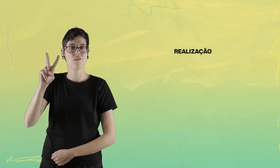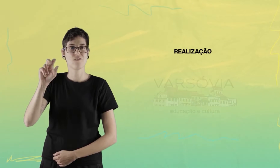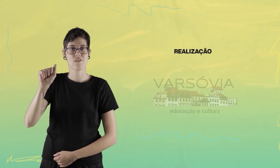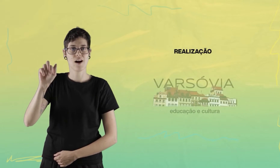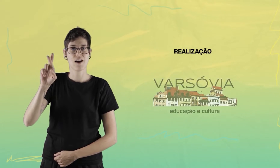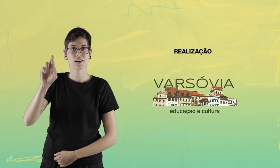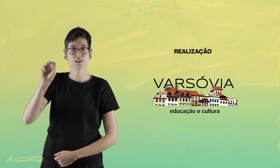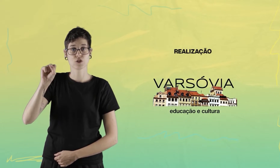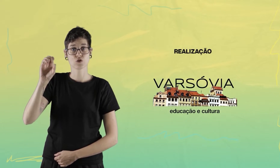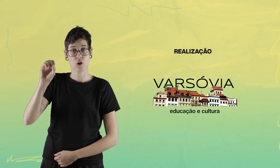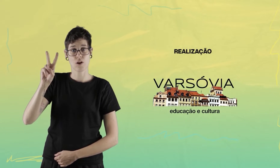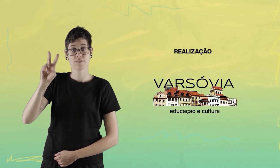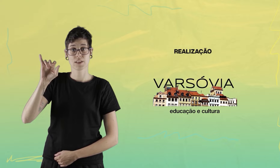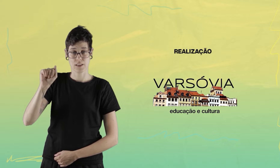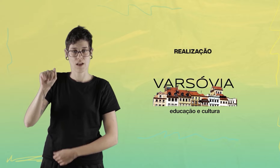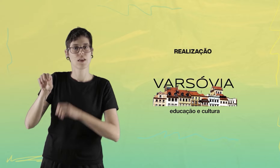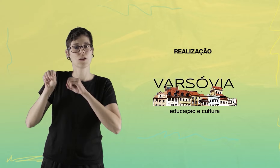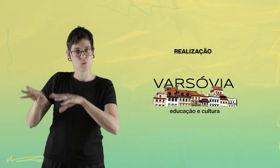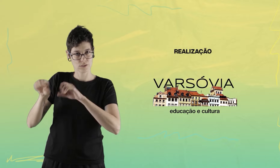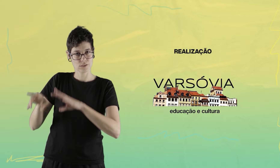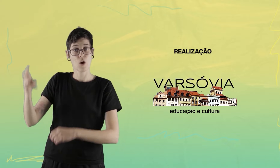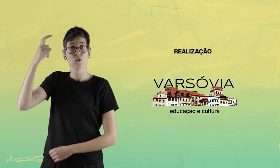Realização: Varsóvia Educação e Cultura.